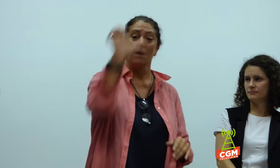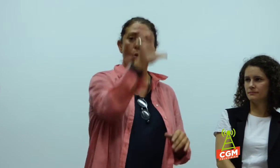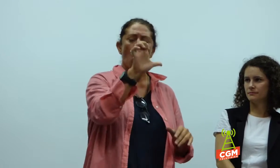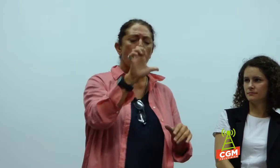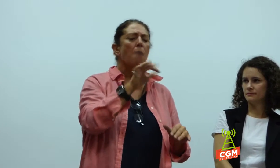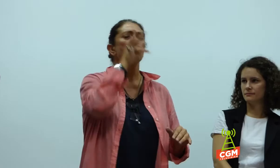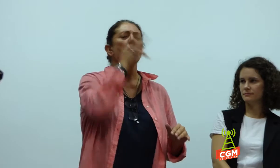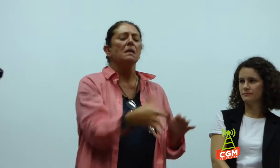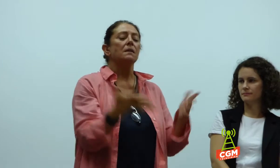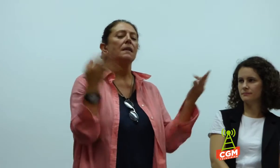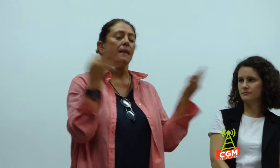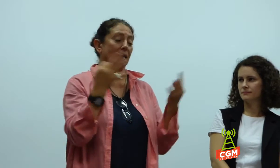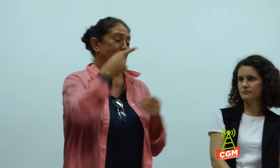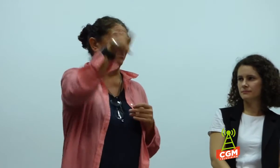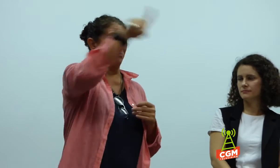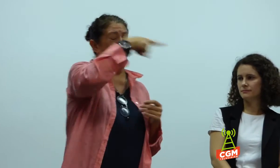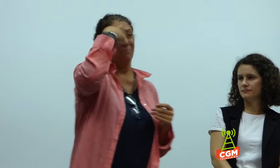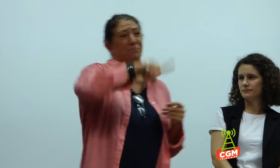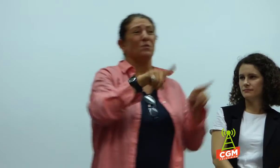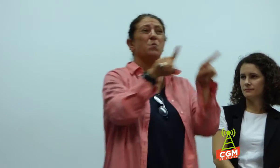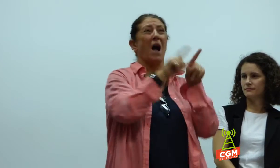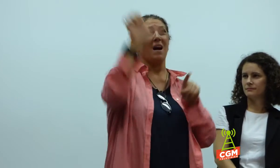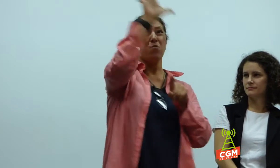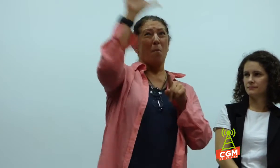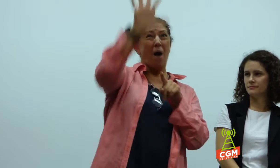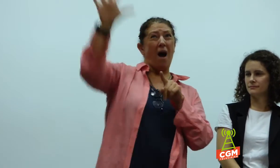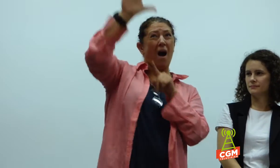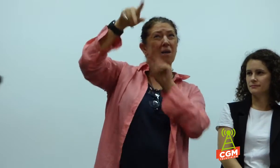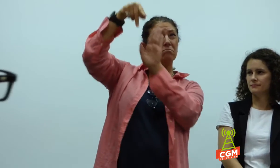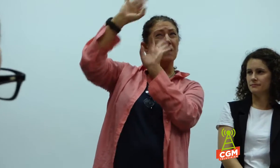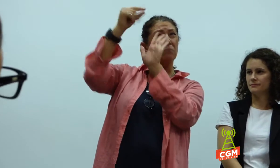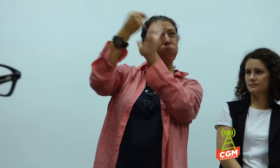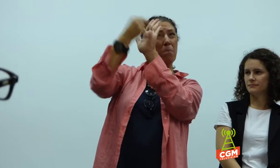que dentro, en este Parlamento han estado hablando y se han prometido muchas cosas.